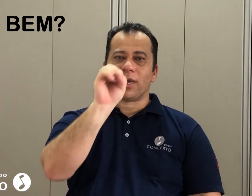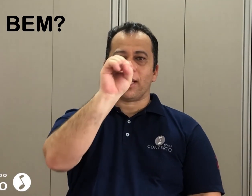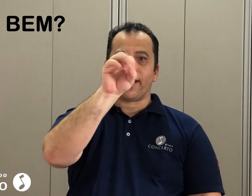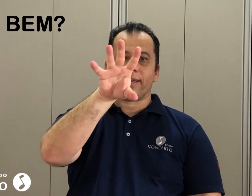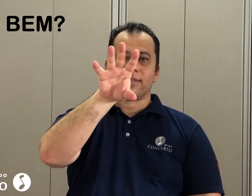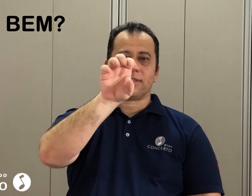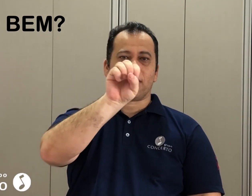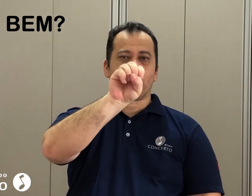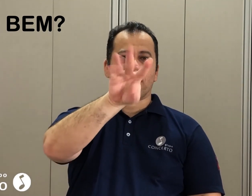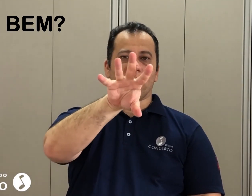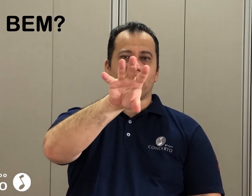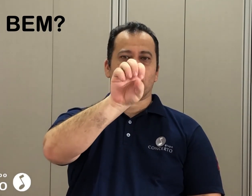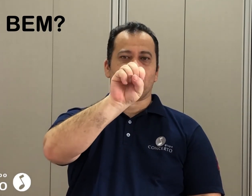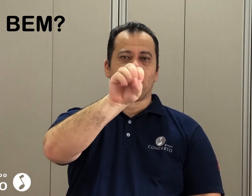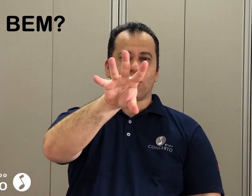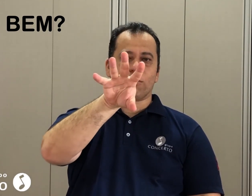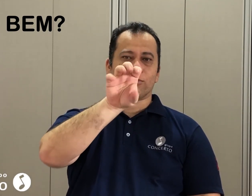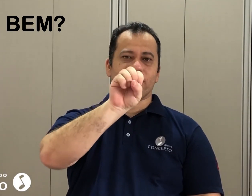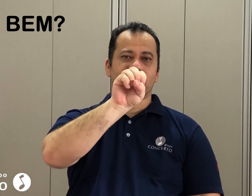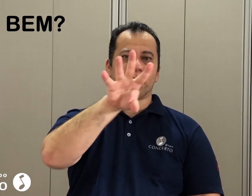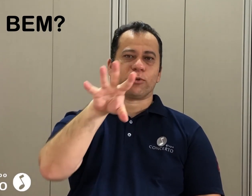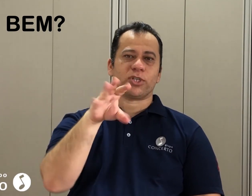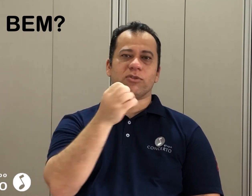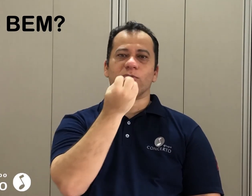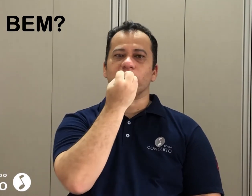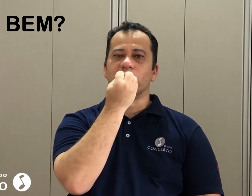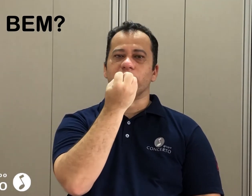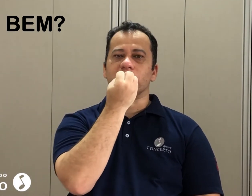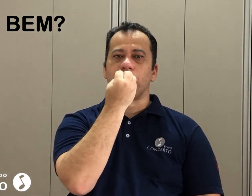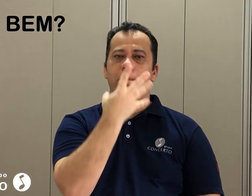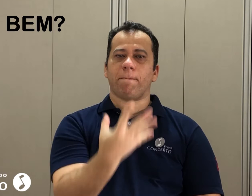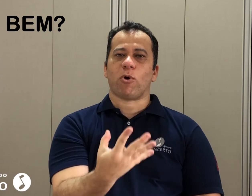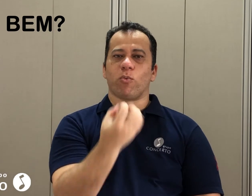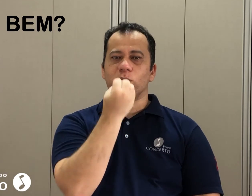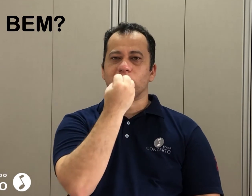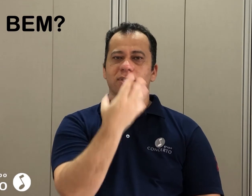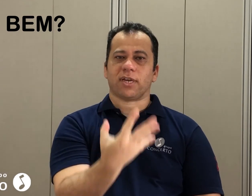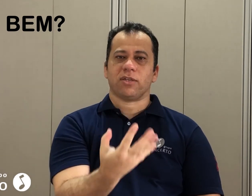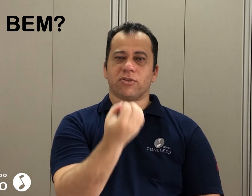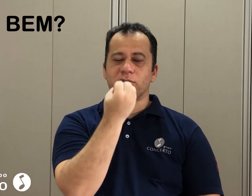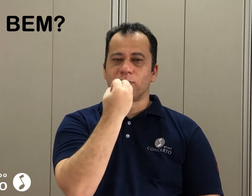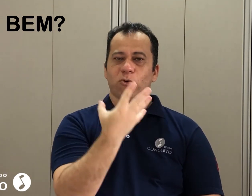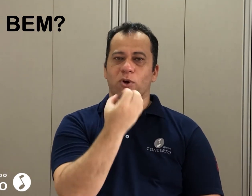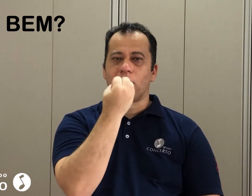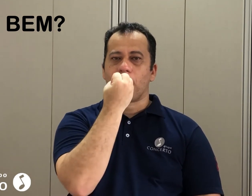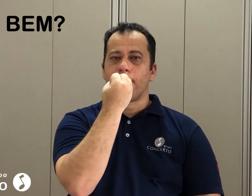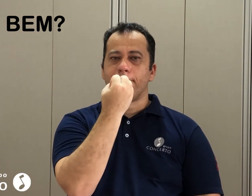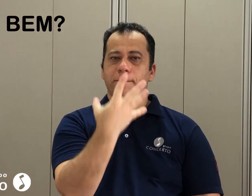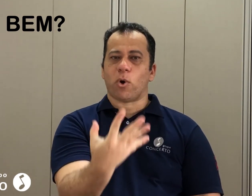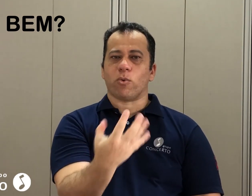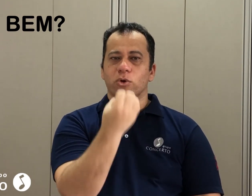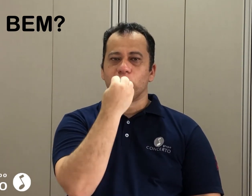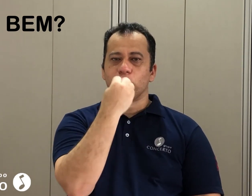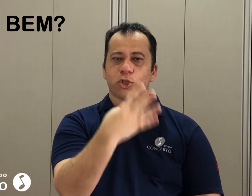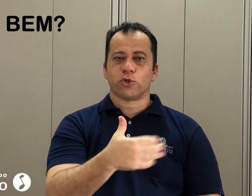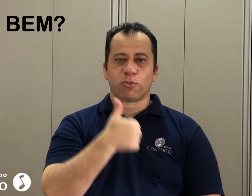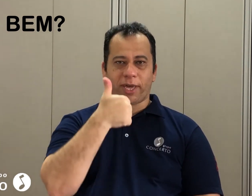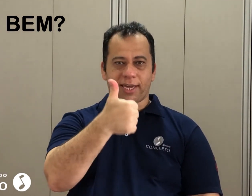é esse sinal aqui, ó, como se estivesse explodindo alguma coisa. Bom, saindo da sua boca. Bom, tudo bem?